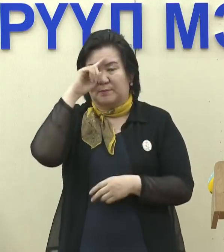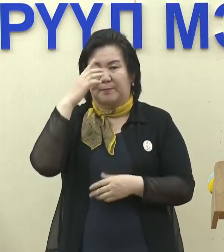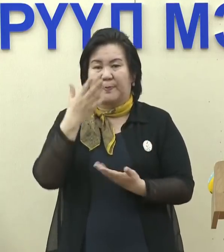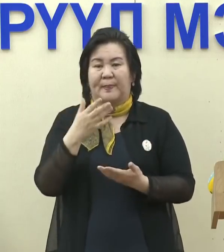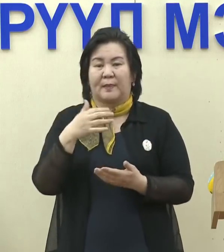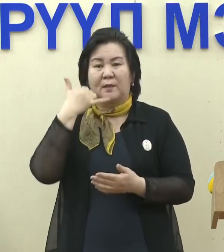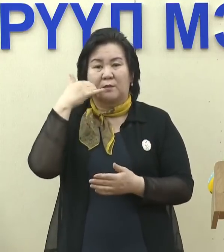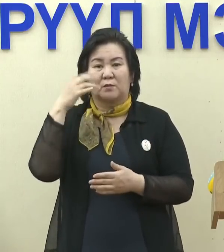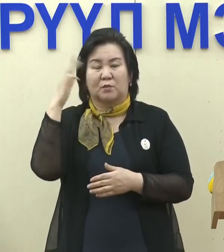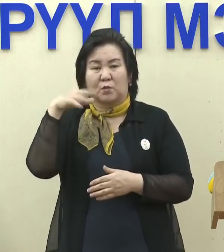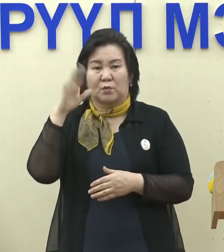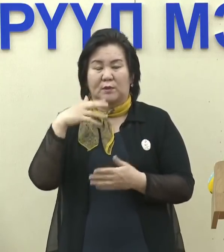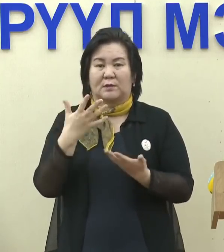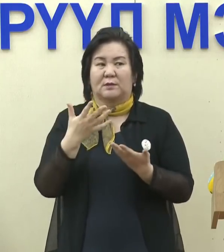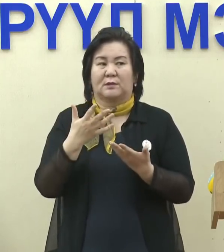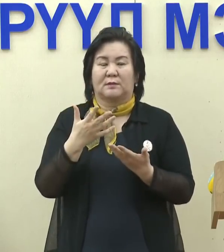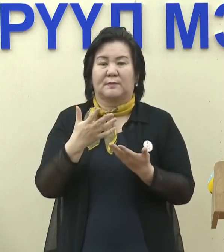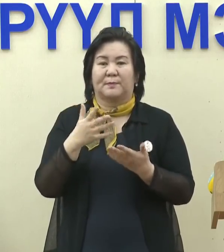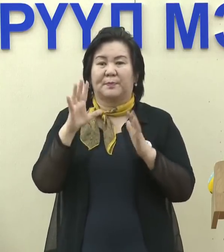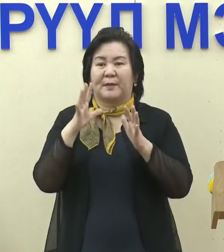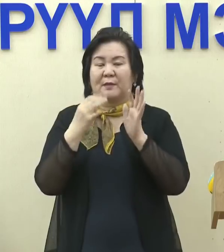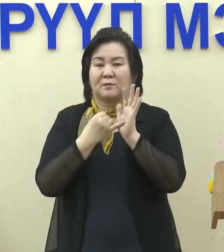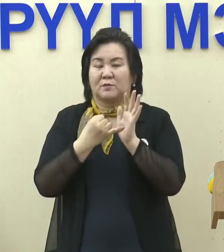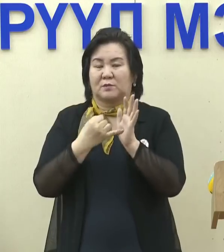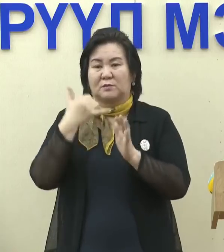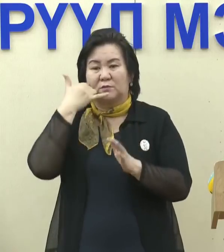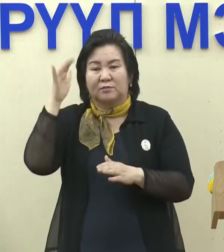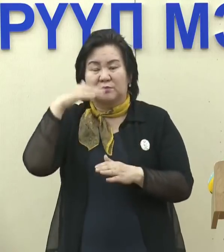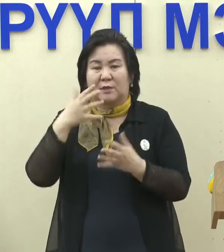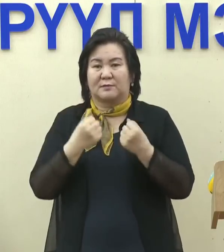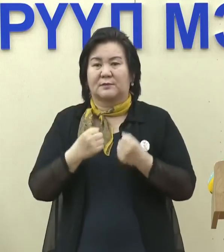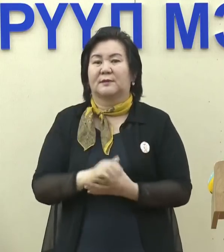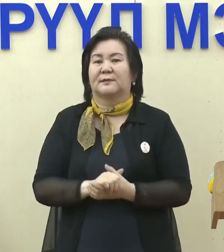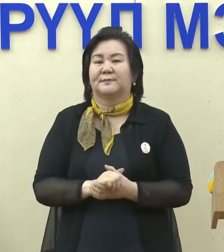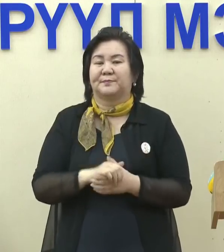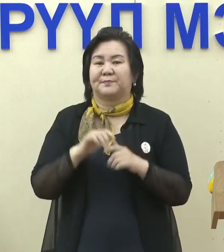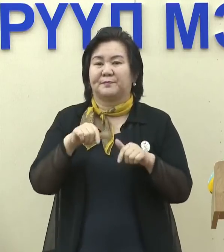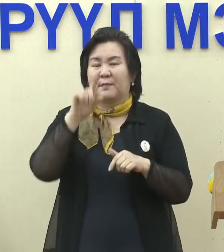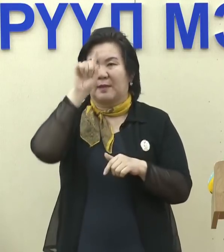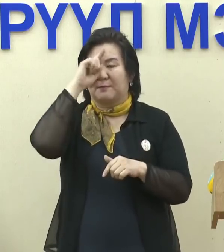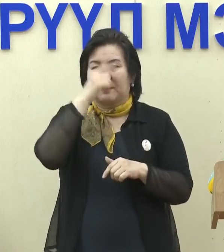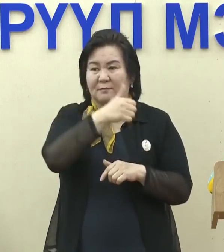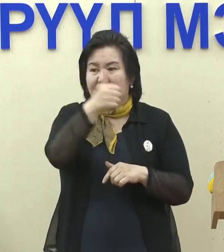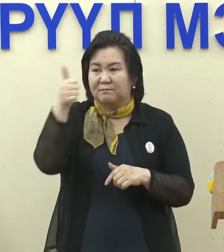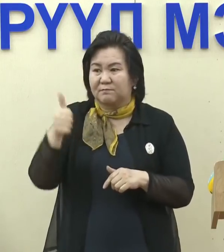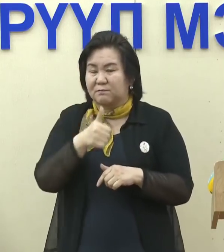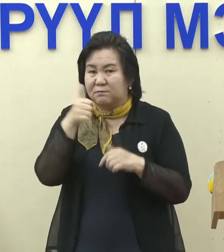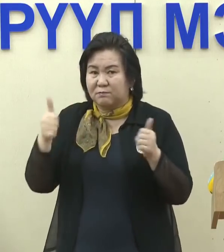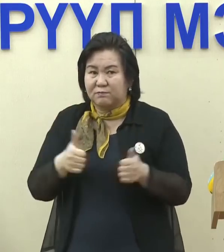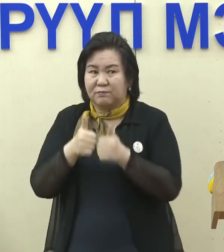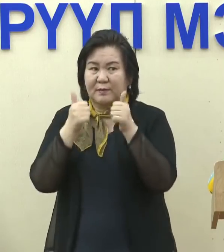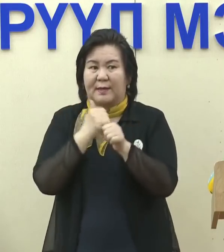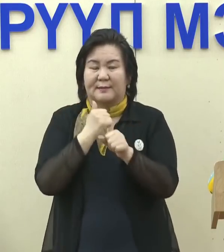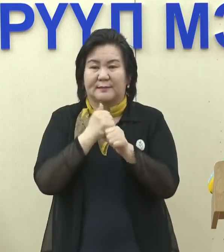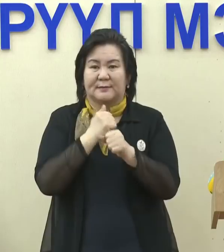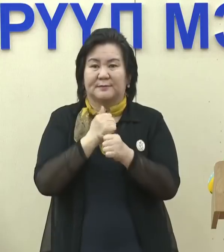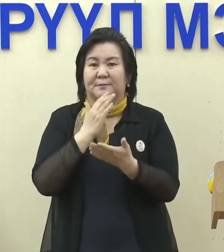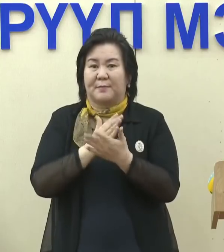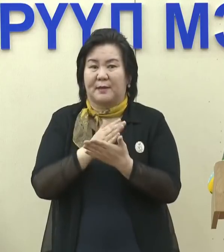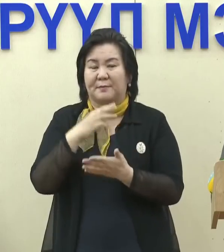гэмтэлтэй холбоотой тохиолдол 16 тохиолдол бол дуудлага авлаа. За эмнэлгүүдийнхээ бэлэн байдлыг бол хангаад энэ ажиллаж байгаа